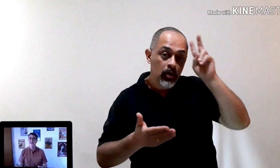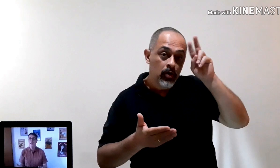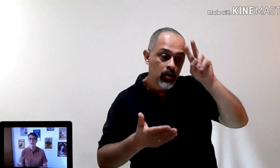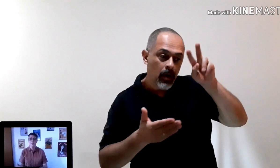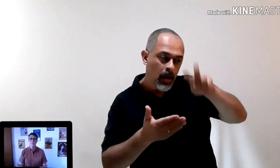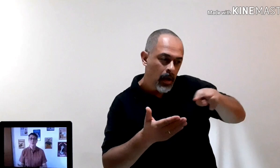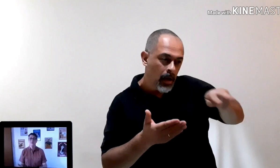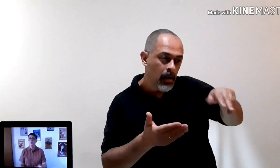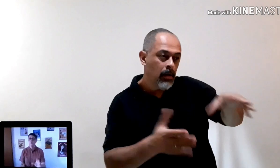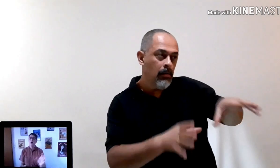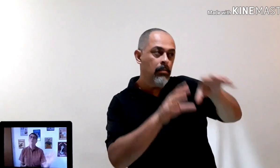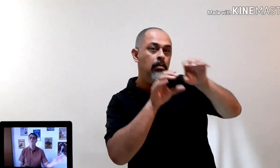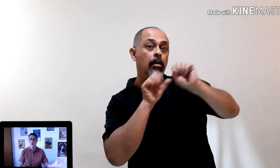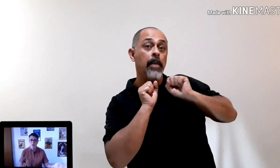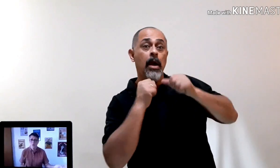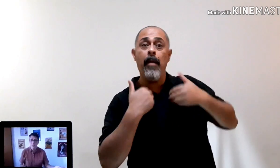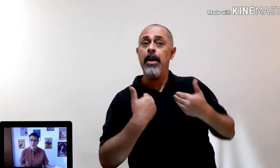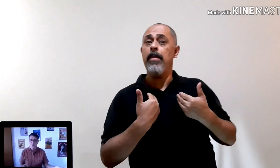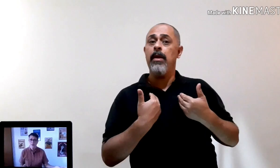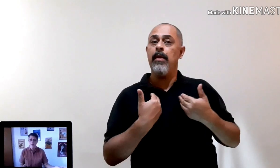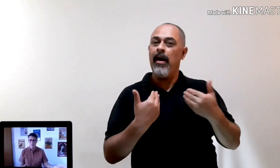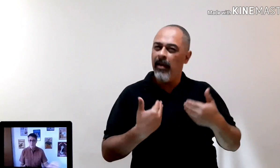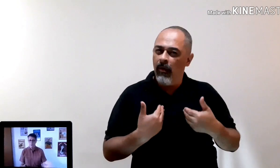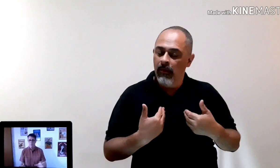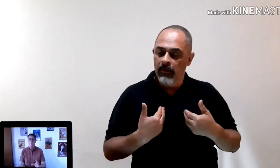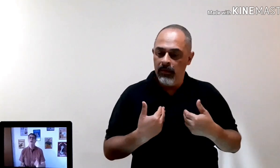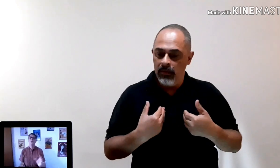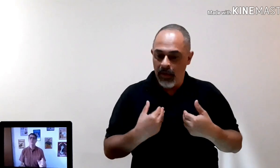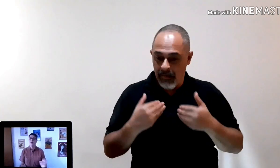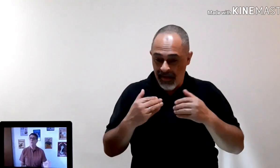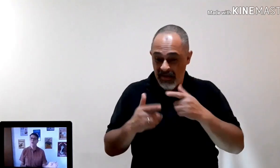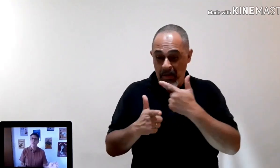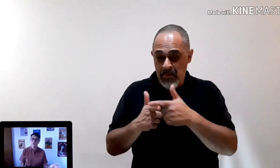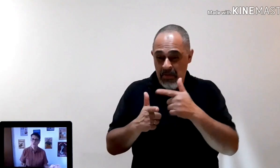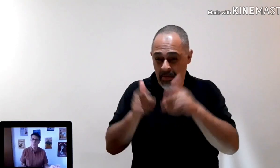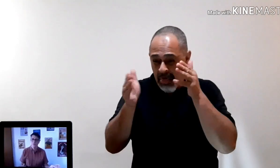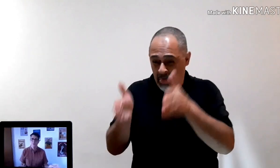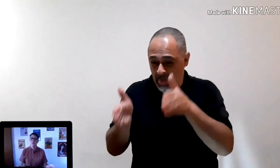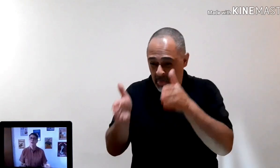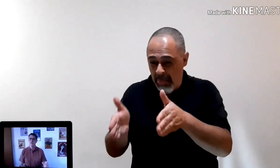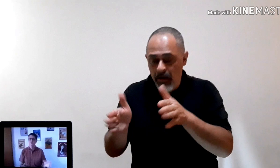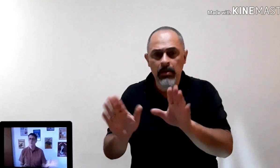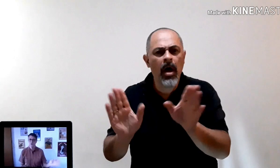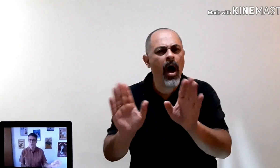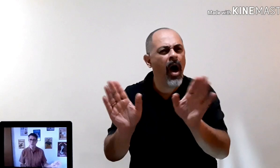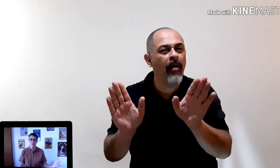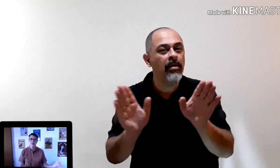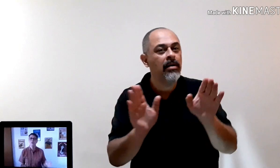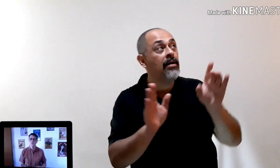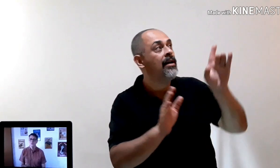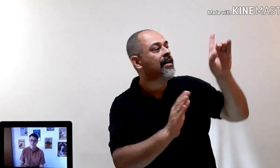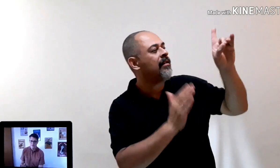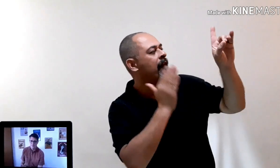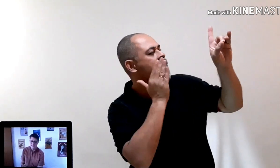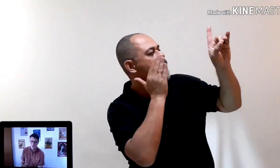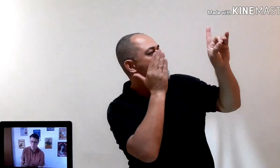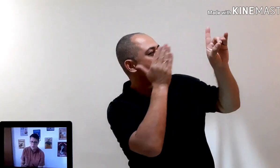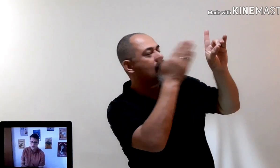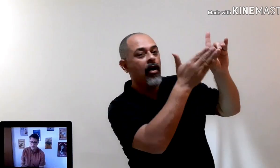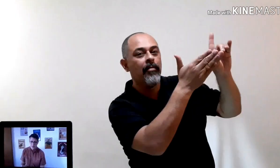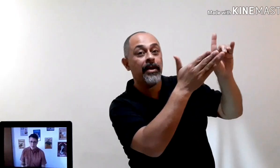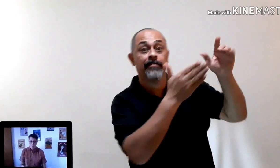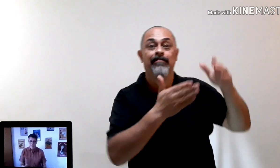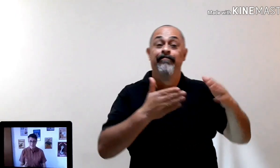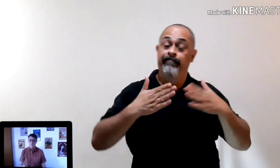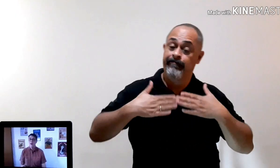posso ser alegre se eu mudar o meu foco, não me perguntar por que eu sofro, por que as provações, por que eu estou passando